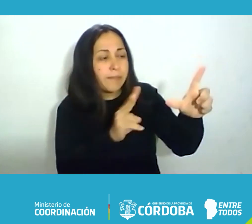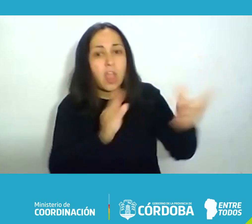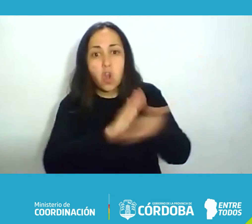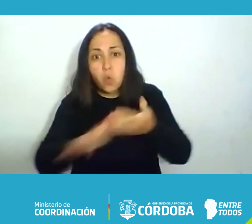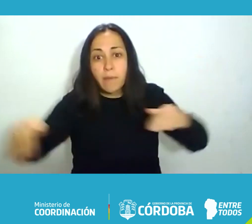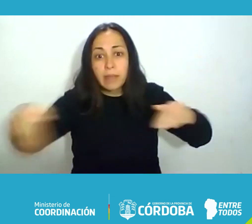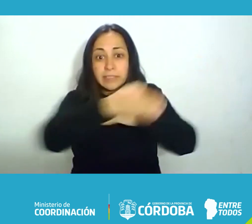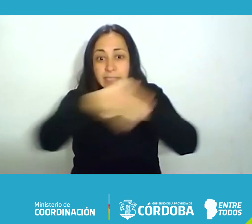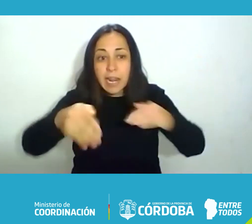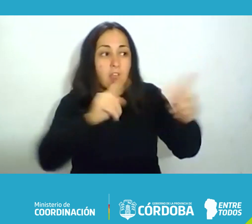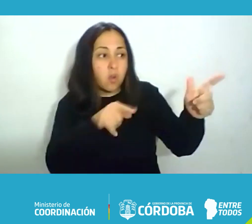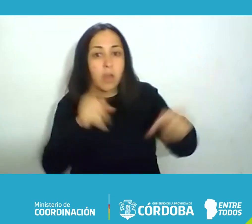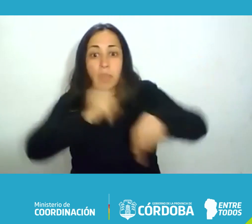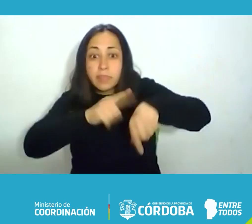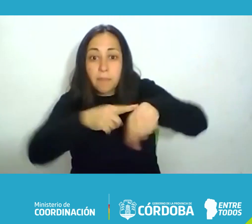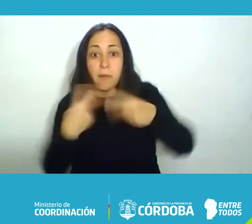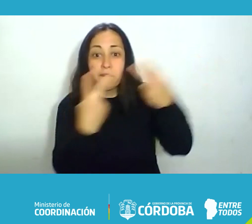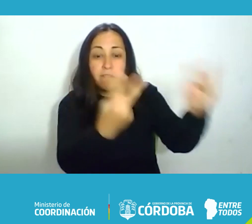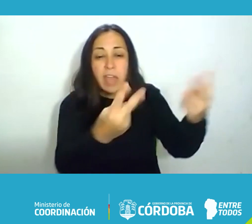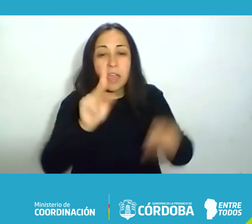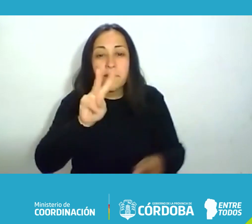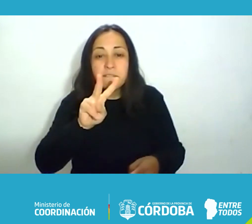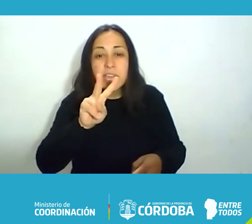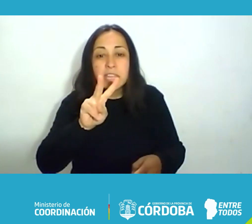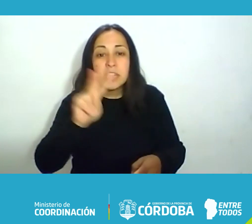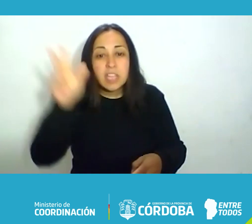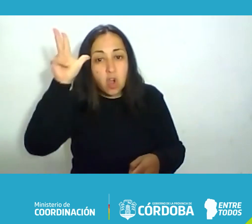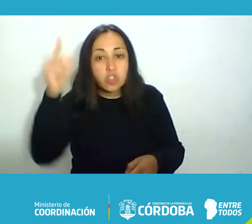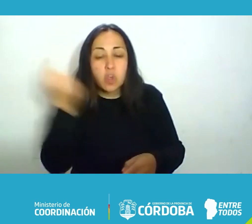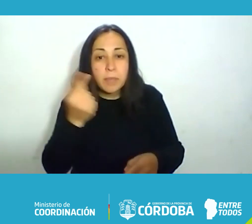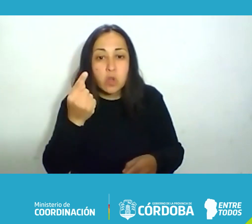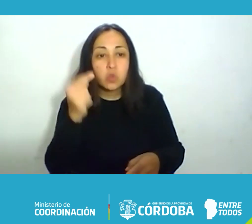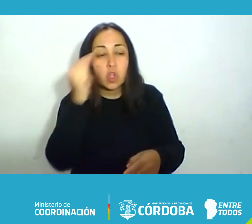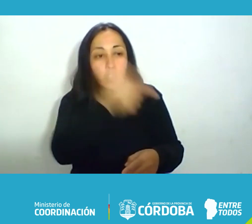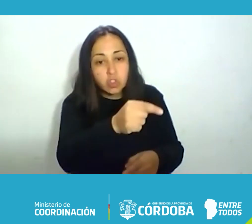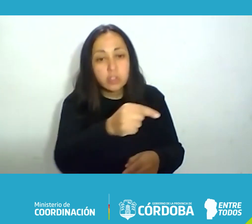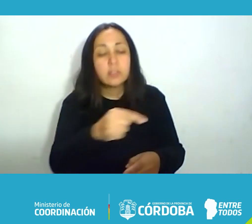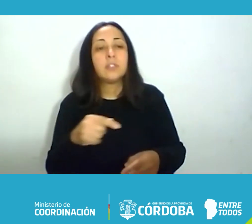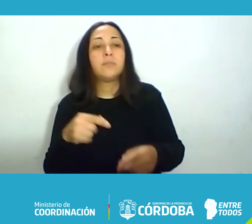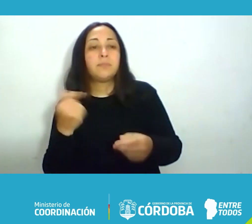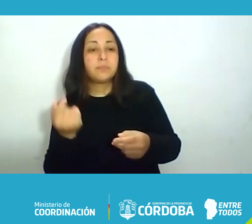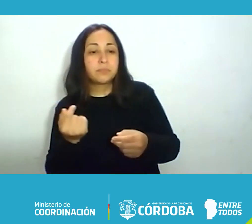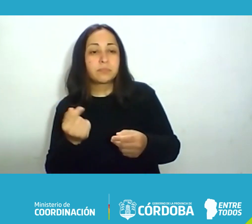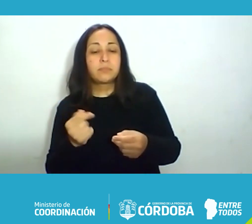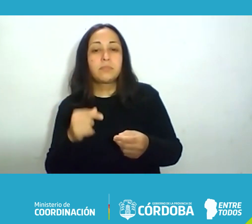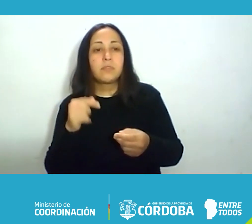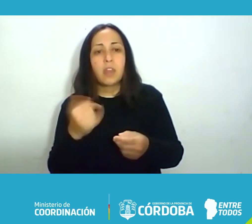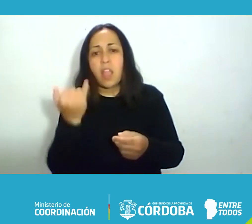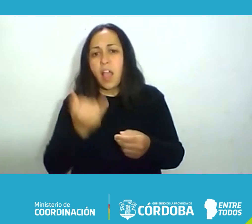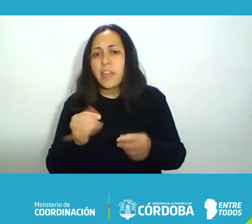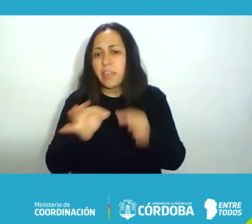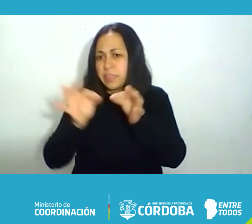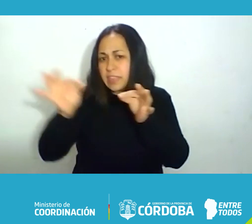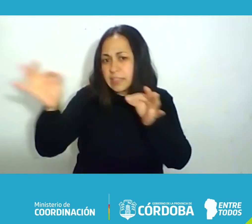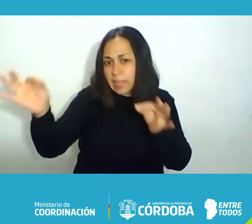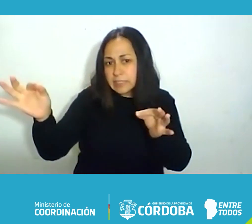traza, la ruta, el tiempo de viaje sería de 28 minutos desde Viale Macé manifiesta que desde Viale Macé hasta la cumbre existen